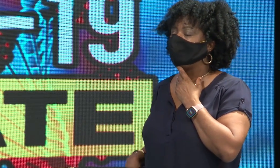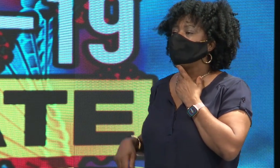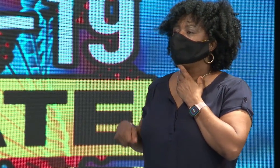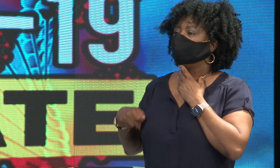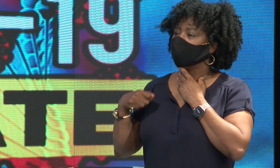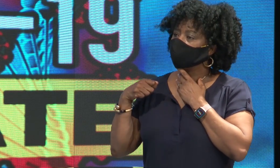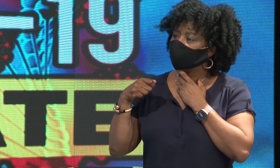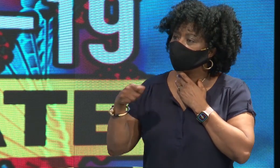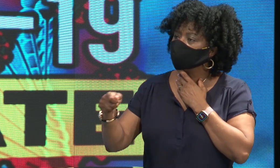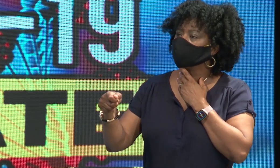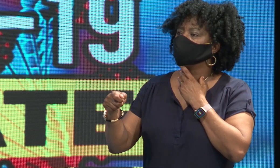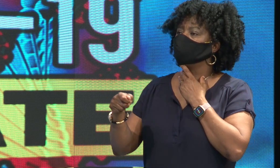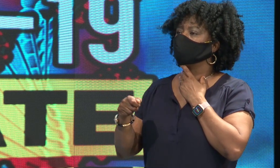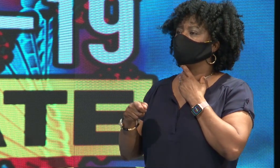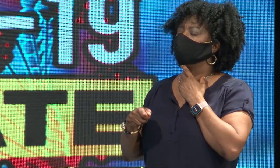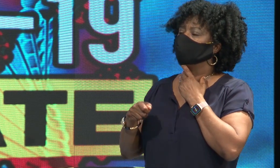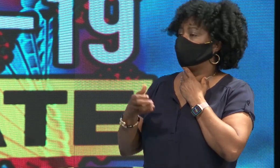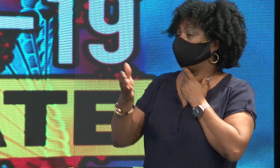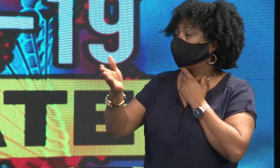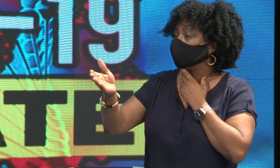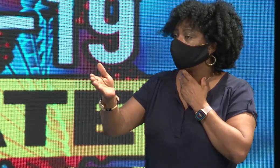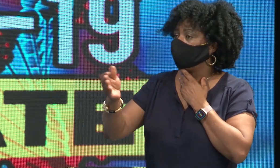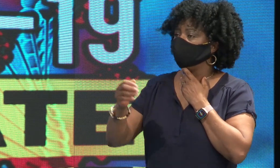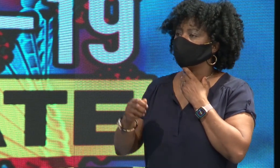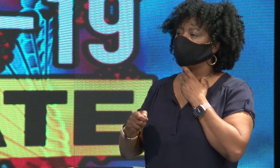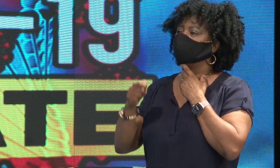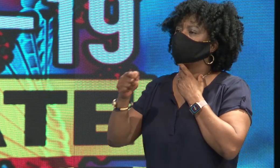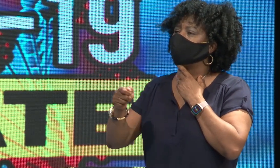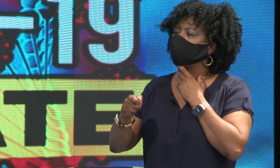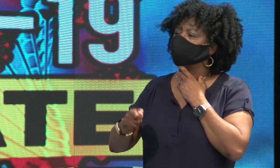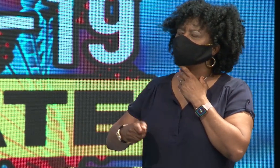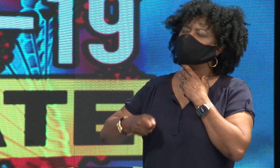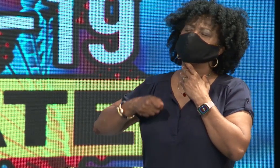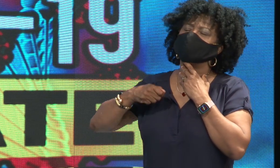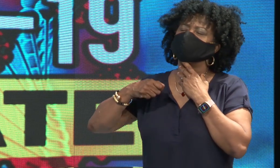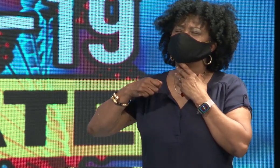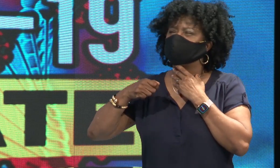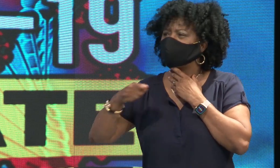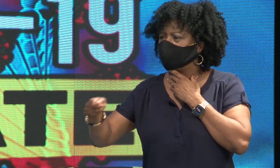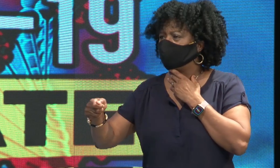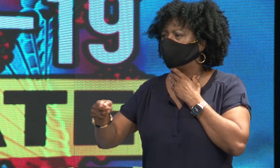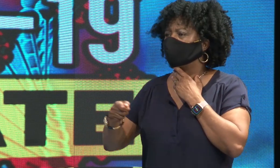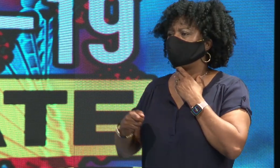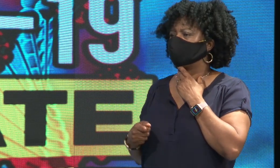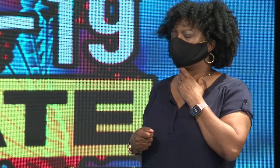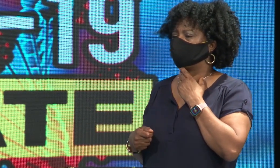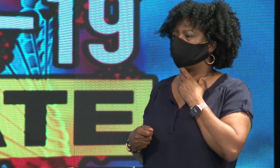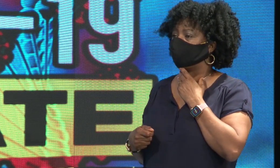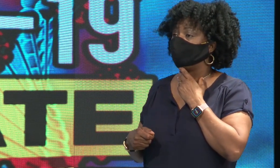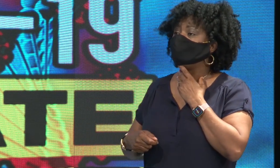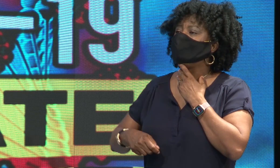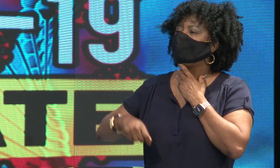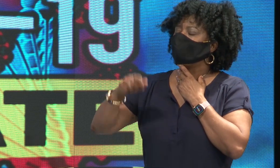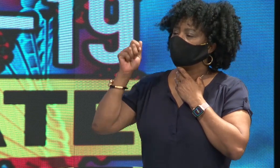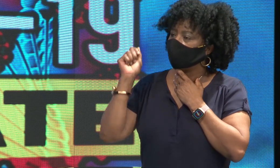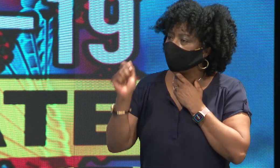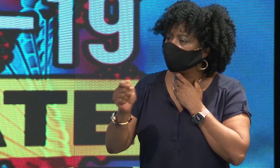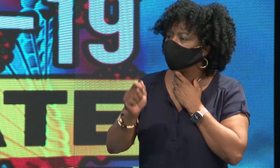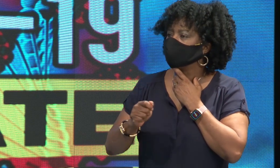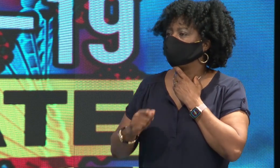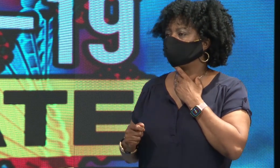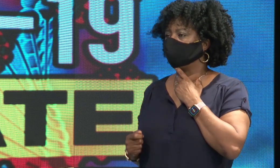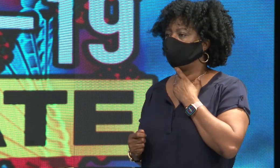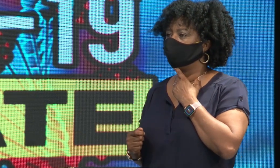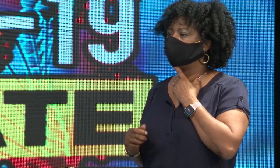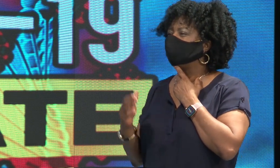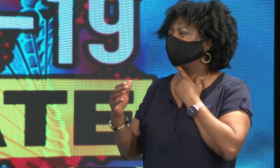spread. Mm-hmm. We gaan een filmpje sturen, bijvoorbeeld naar jou. En we vragen het om het aan zoveel mogelijk mensen te sturen. En al